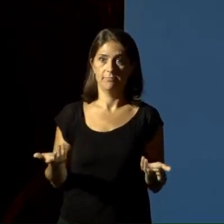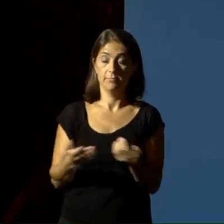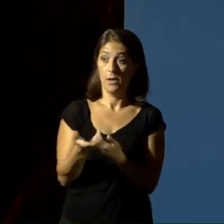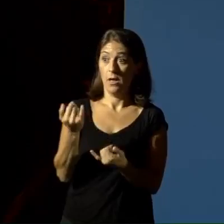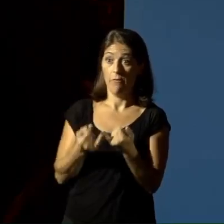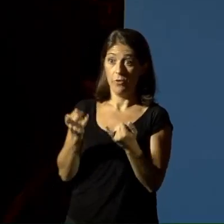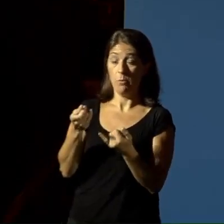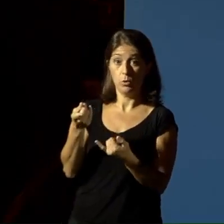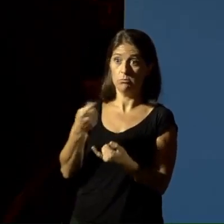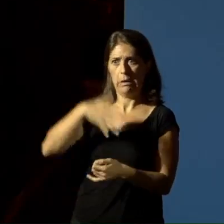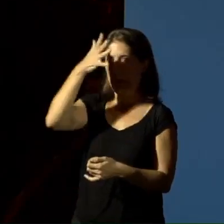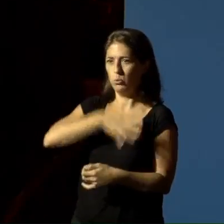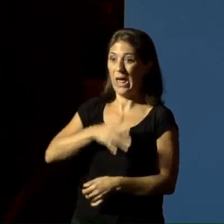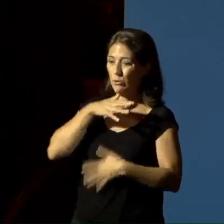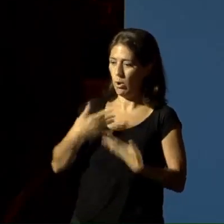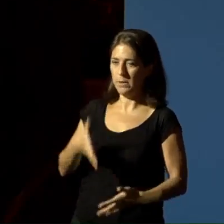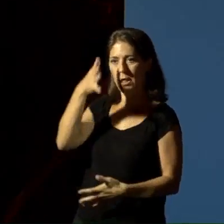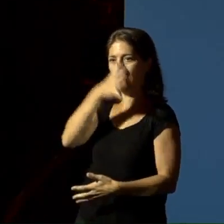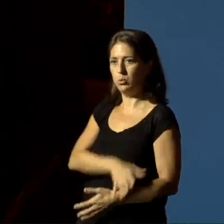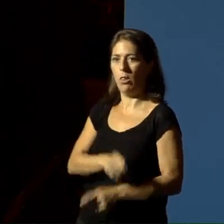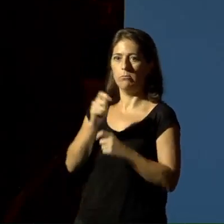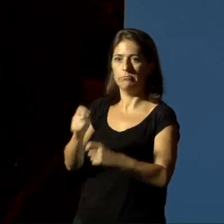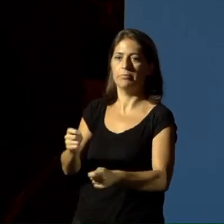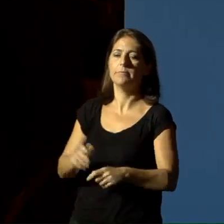Estado xudicial imputado.